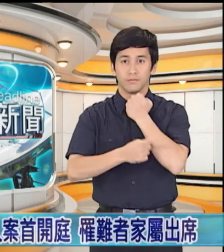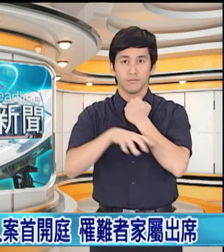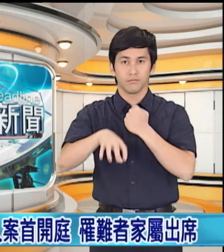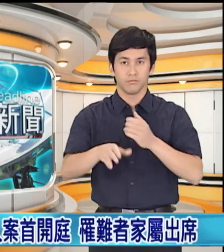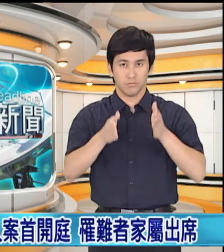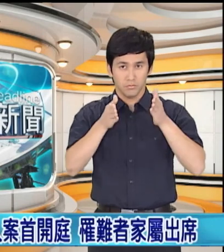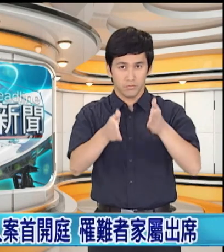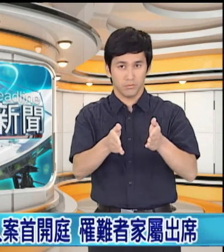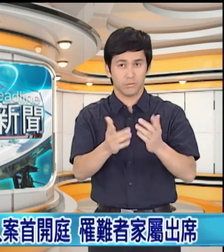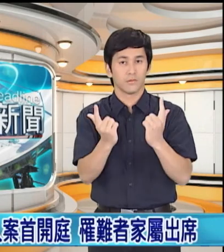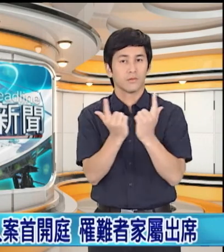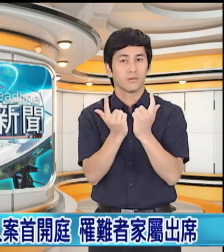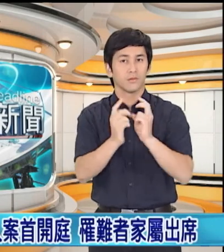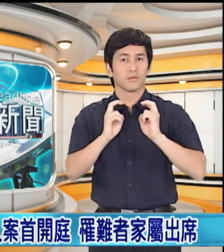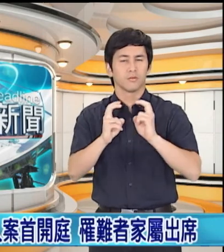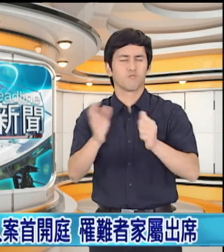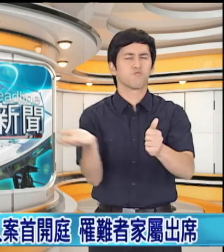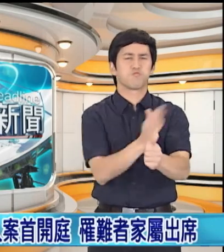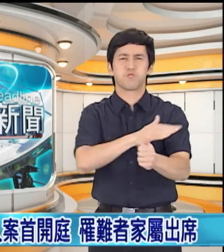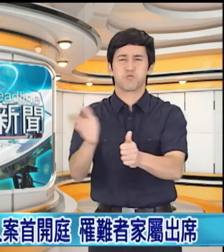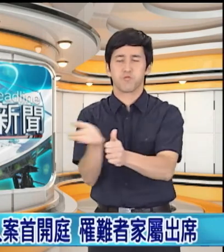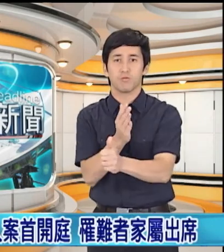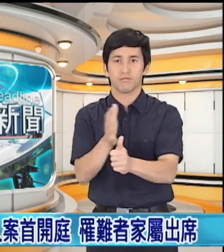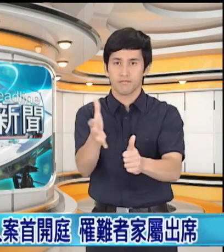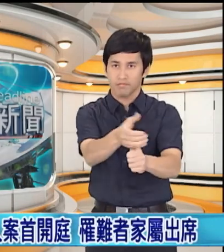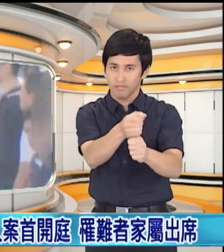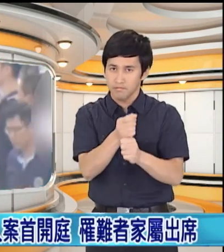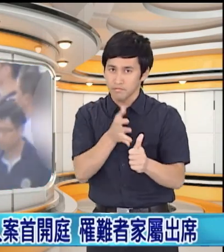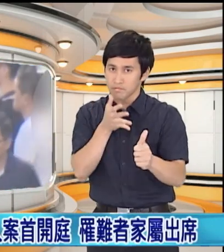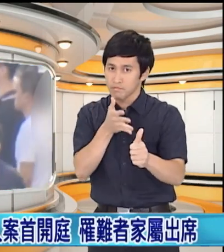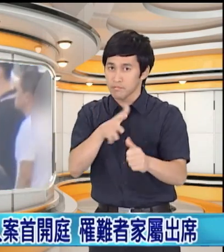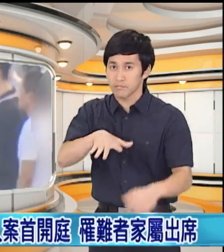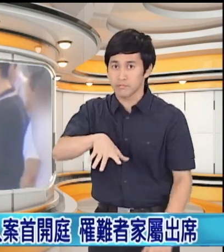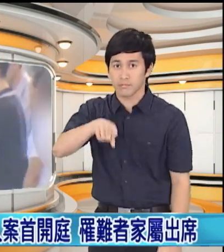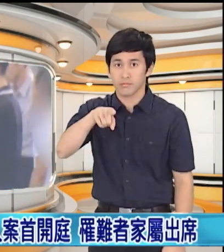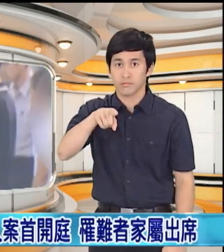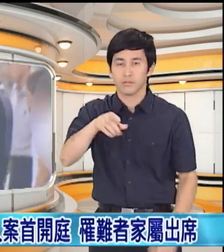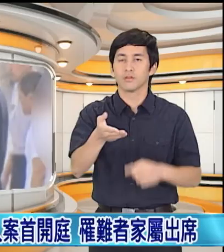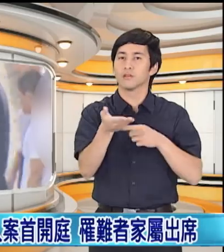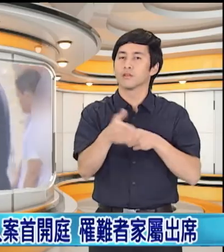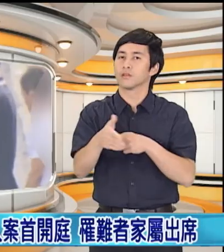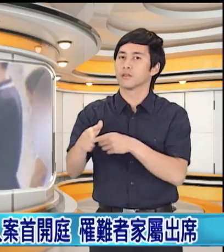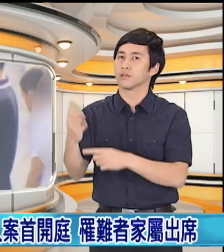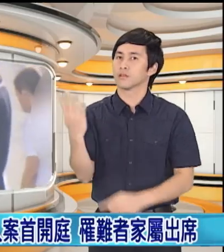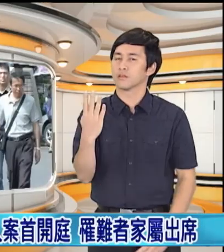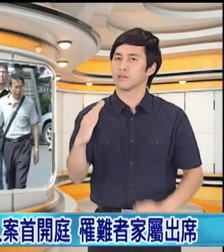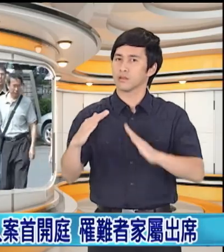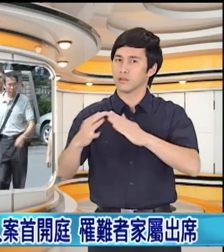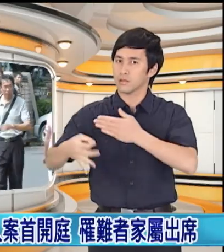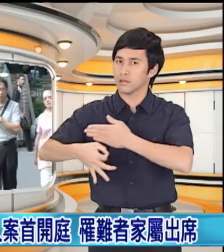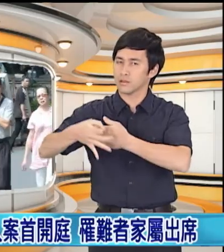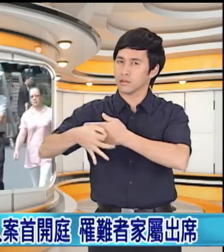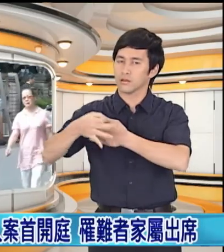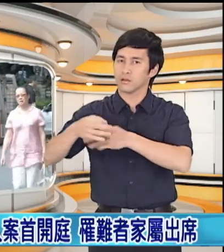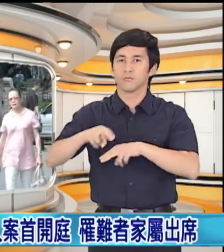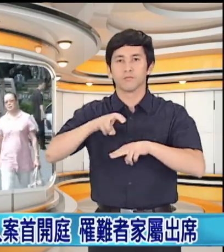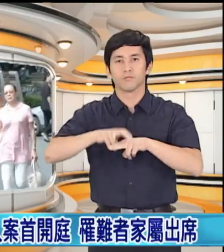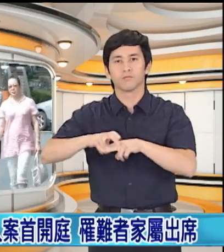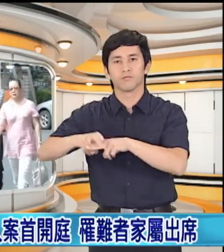台北捷运随机杀人案首度开庭，昨天四位被害人的家属都出席旁